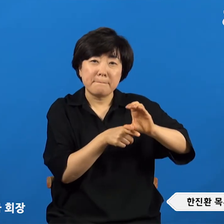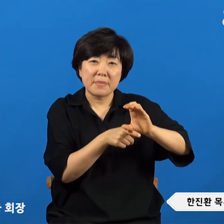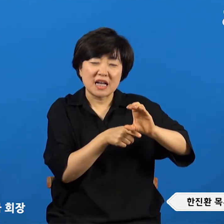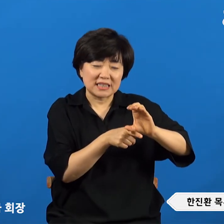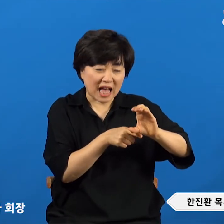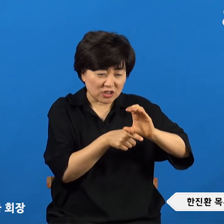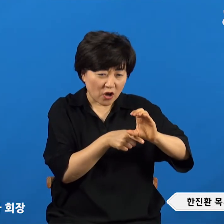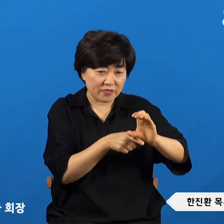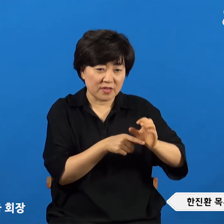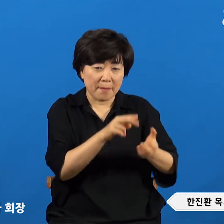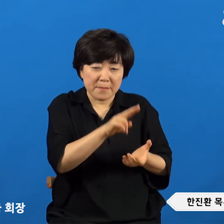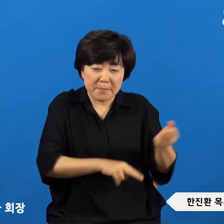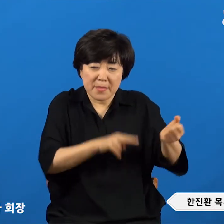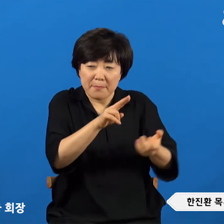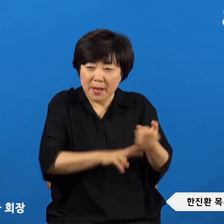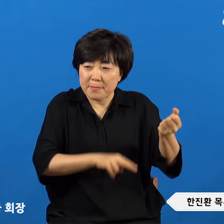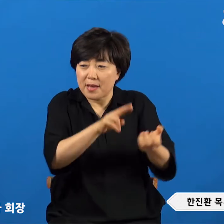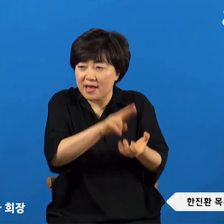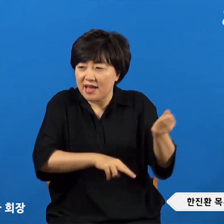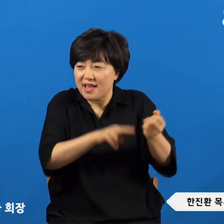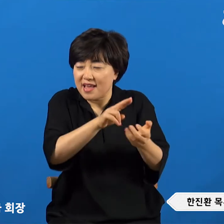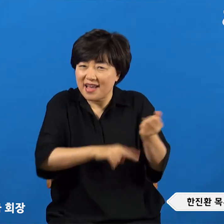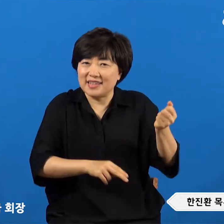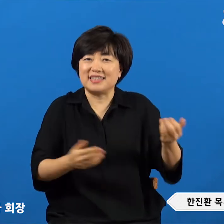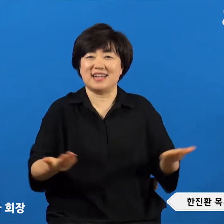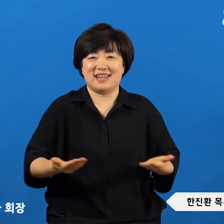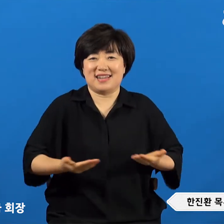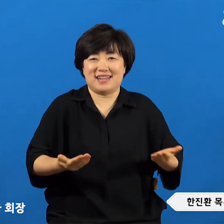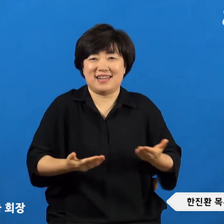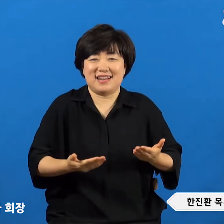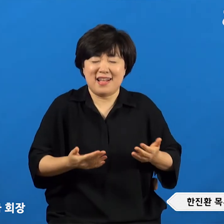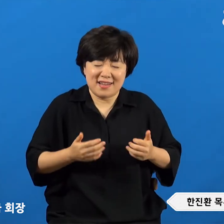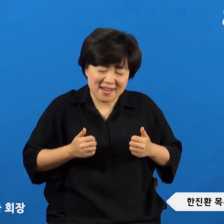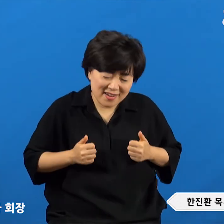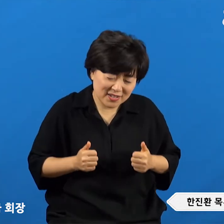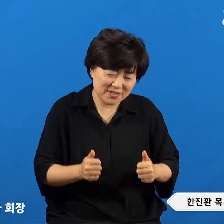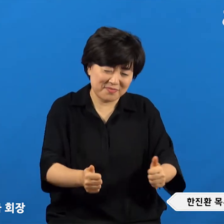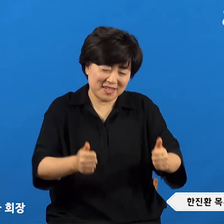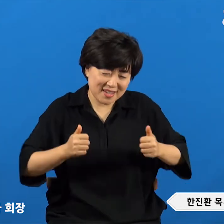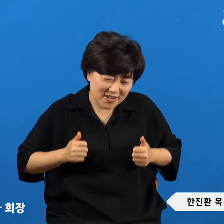백과사전 이 세일즈맨이 얼마나 열심히 살았던지